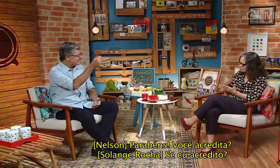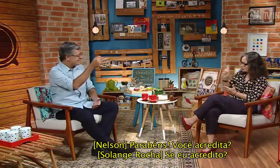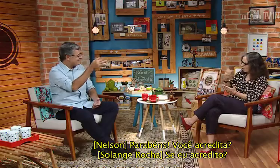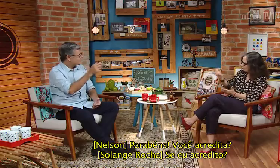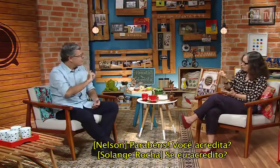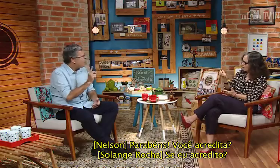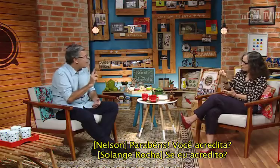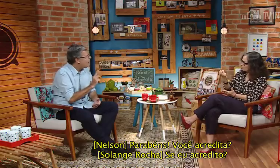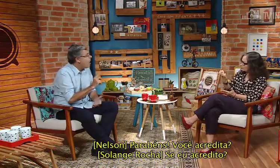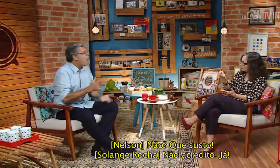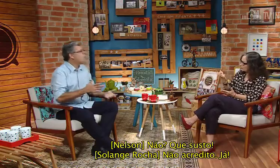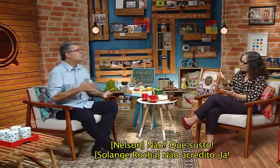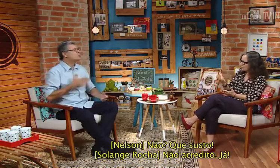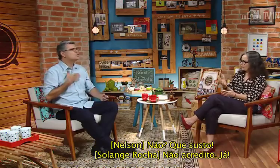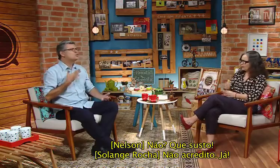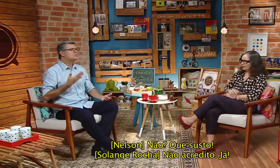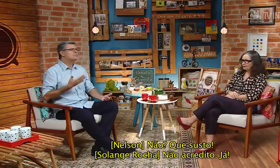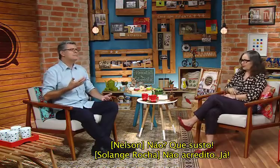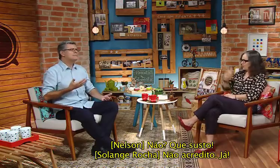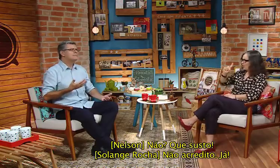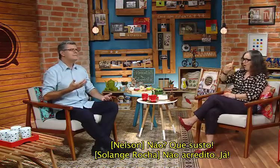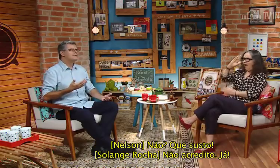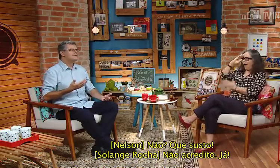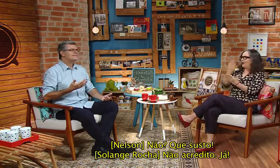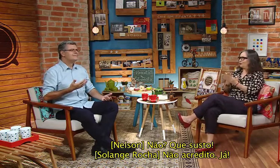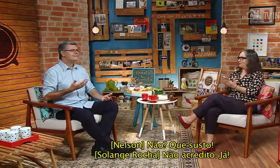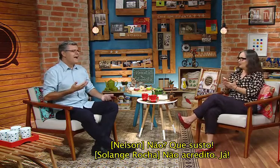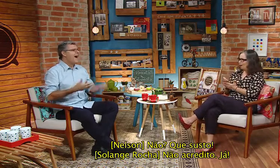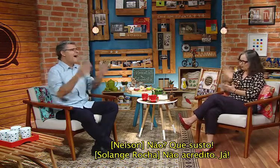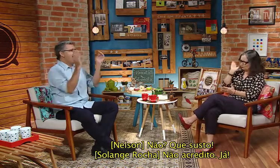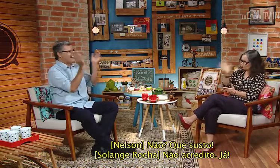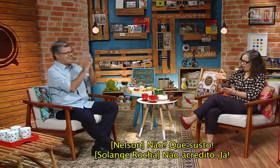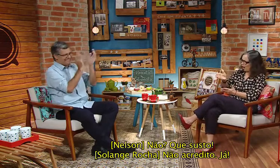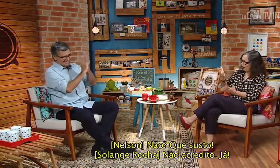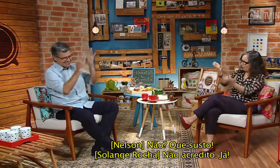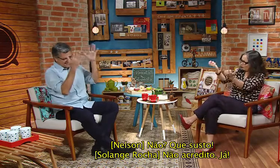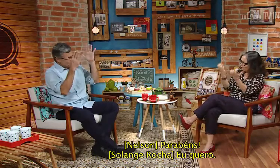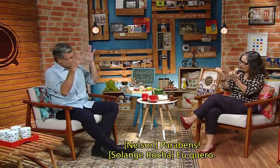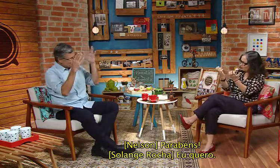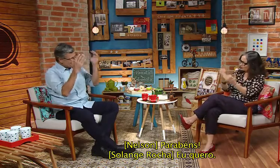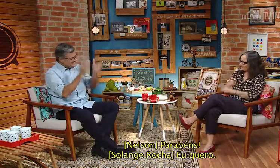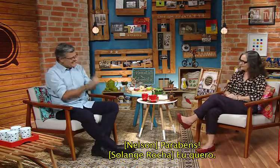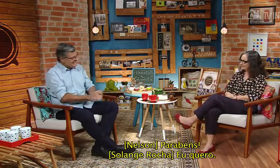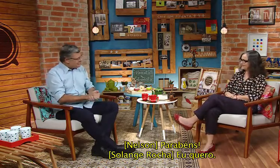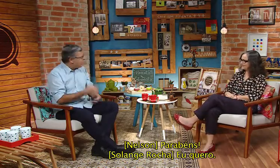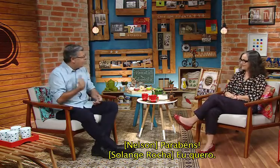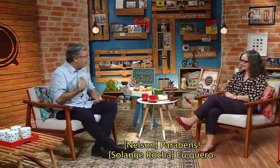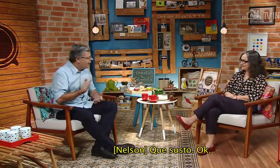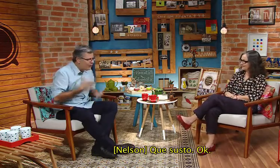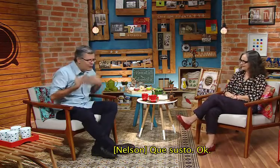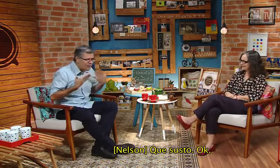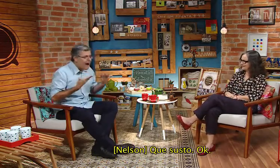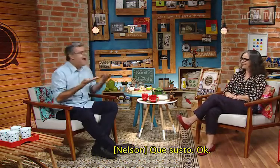Se eu acredito? Não. Não. Não. Ah, que susto. Não, eu não acredito. Já, eu quero. Parabéns. Que susto.